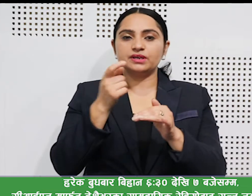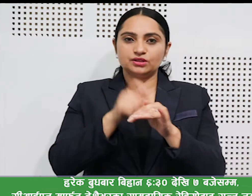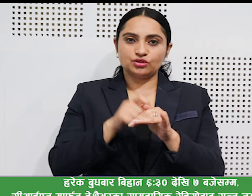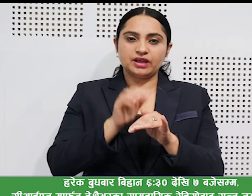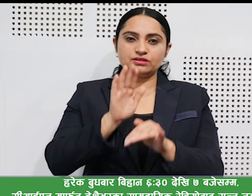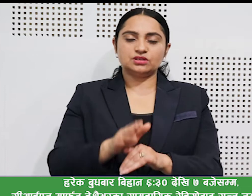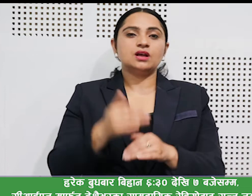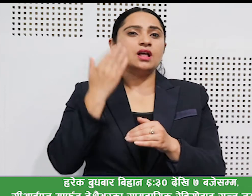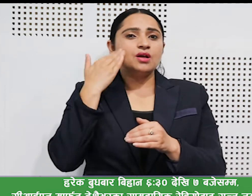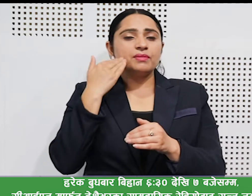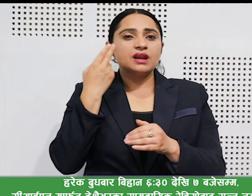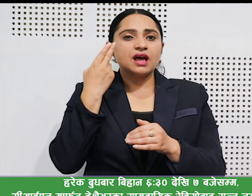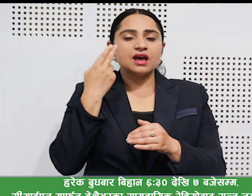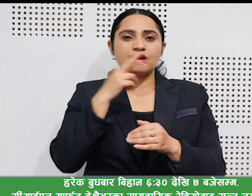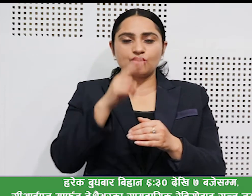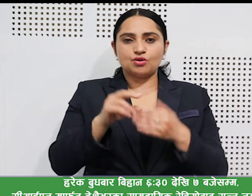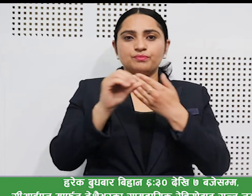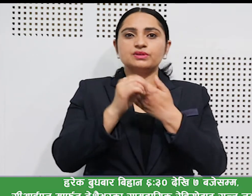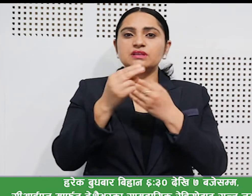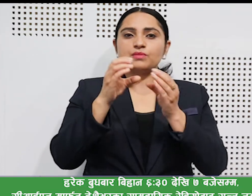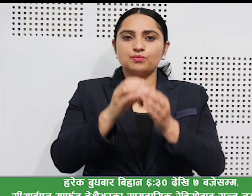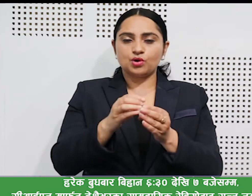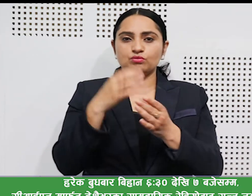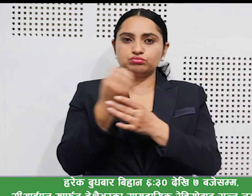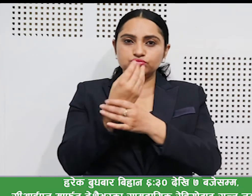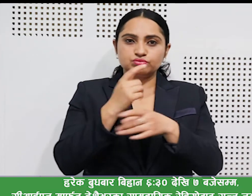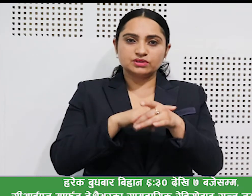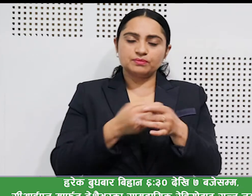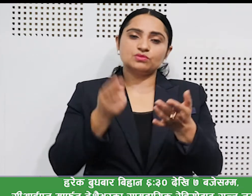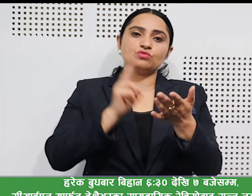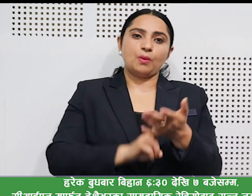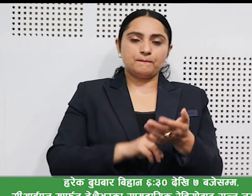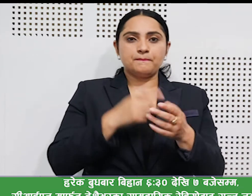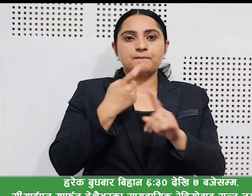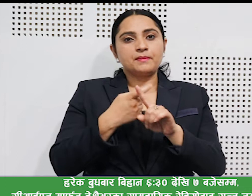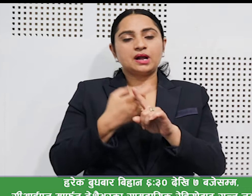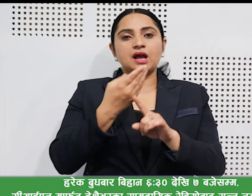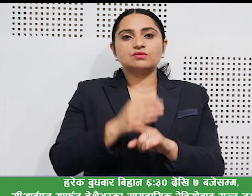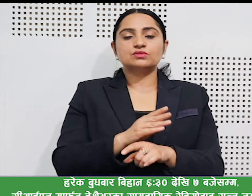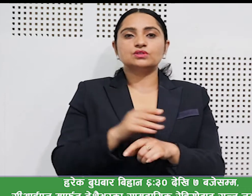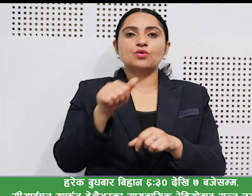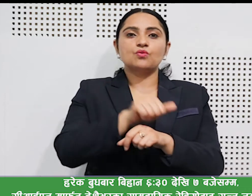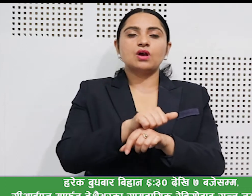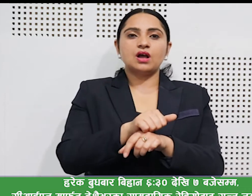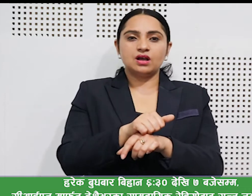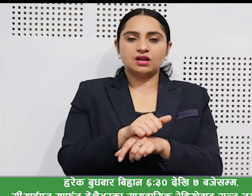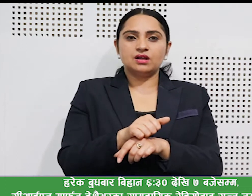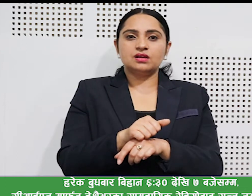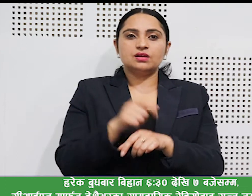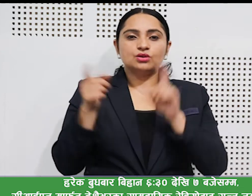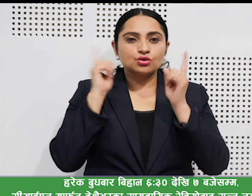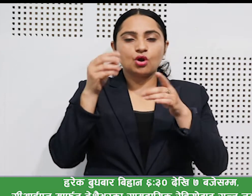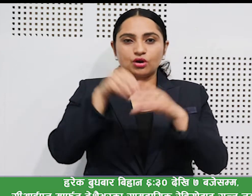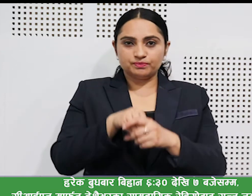अनि सीमान्तकृत वर्ग विशेष त यिनीहरू यो विपदको बेला अझ संवेदनशील वर्गमा पर्छन्। हाम्रो यो